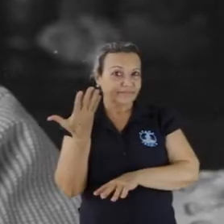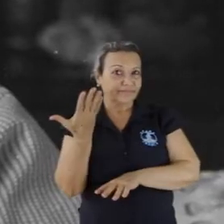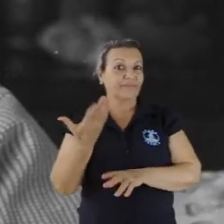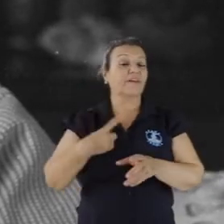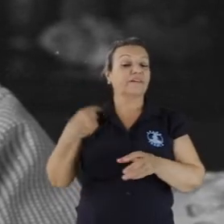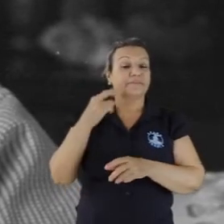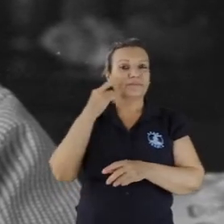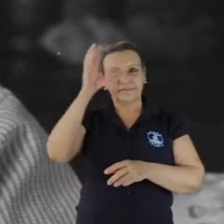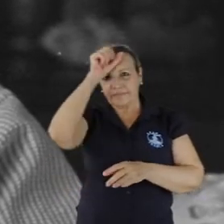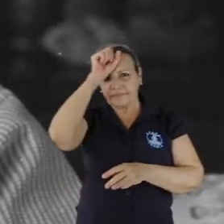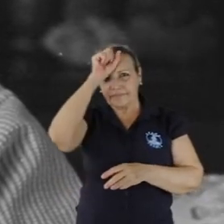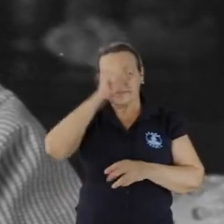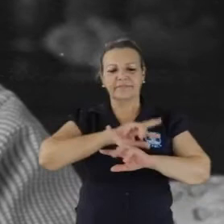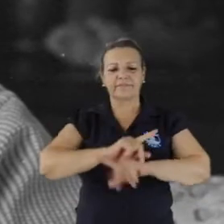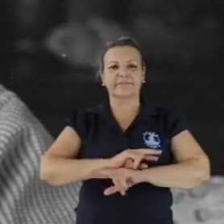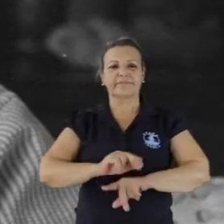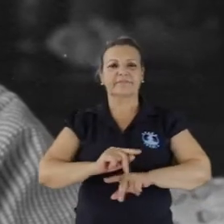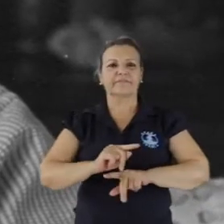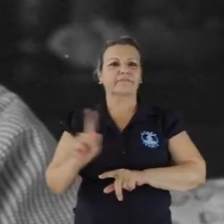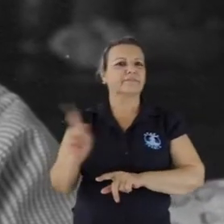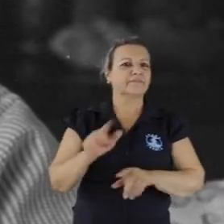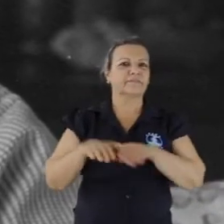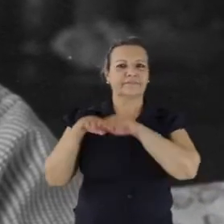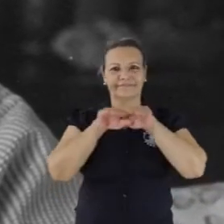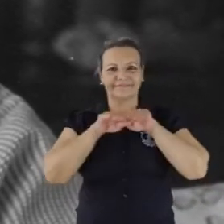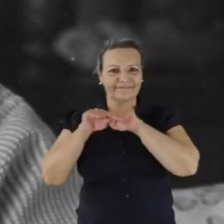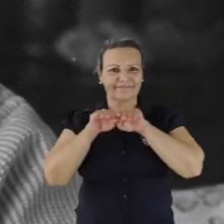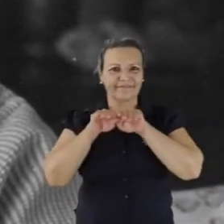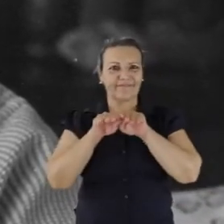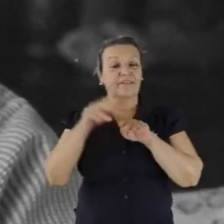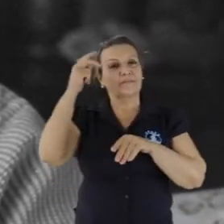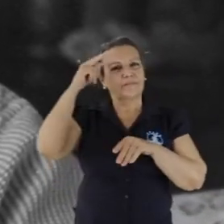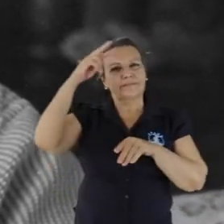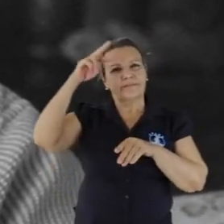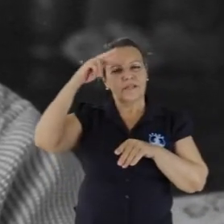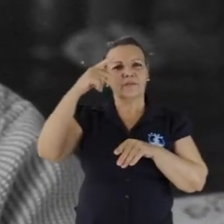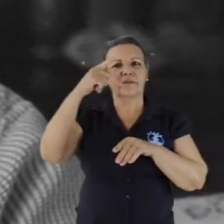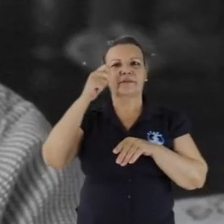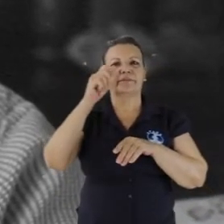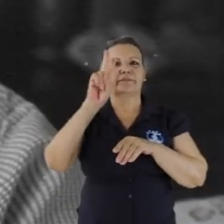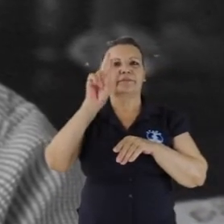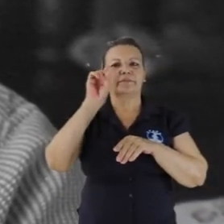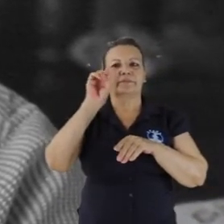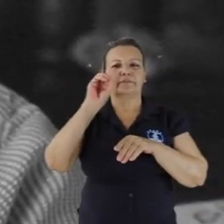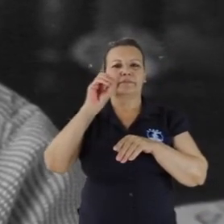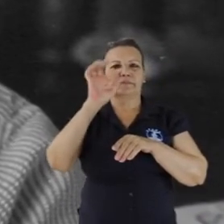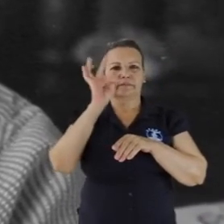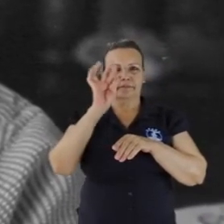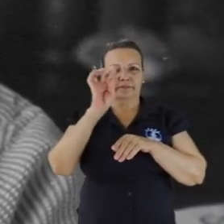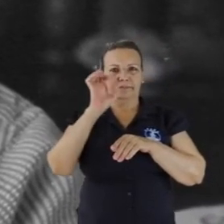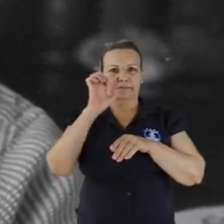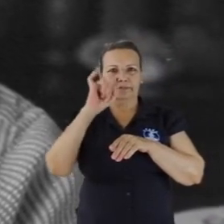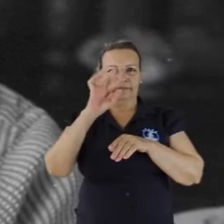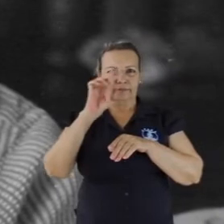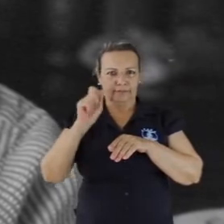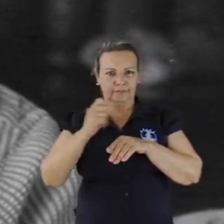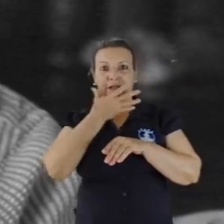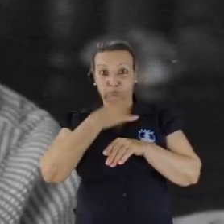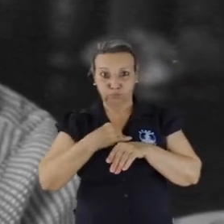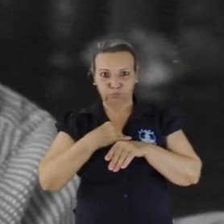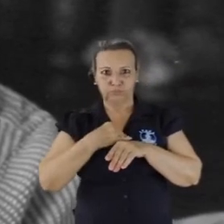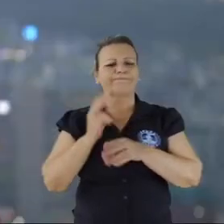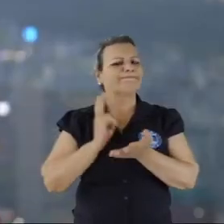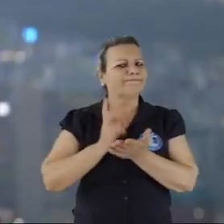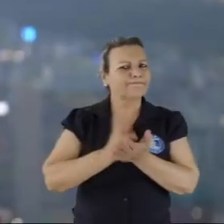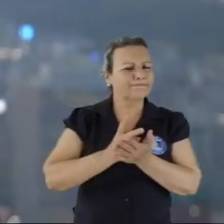inclusão acontece quando se aprende com as diferenças e não com as igualdades. Esse pensamento de Paulo Freire deve ser nosso